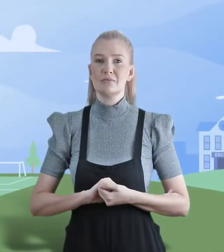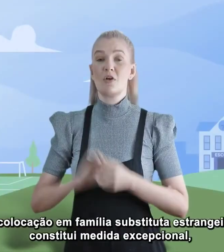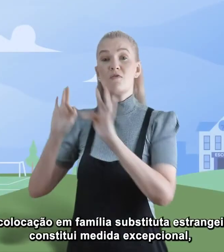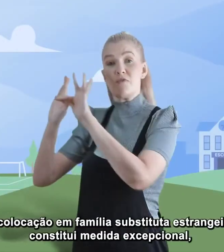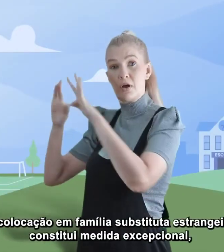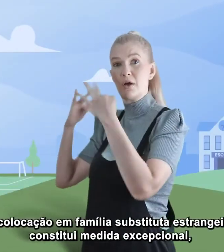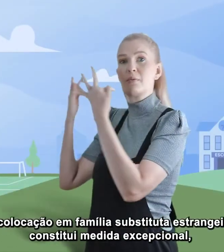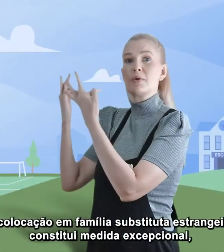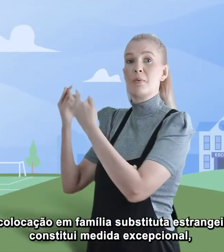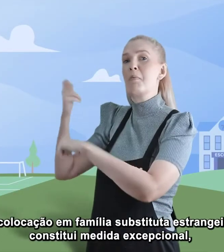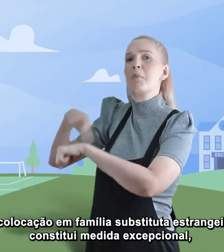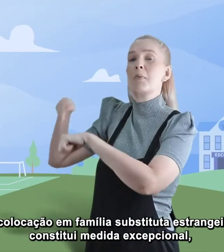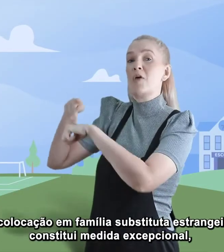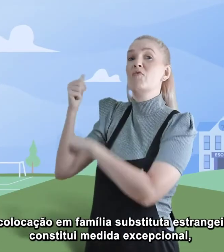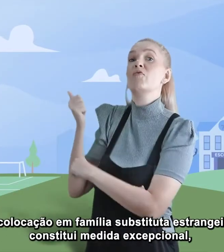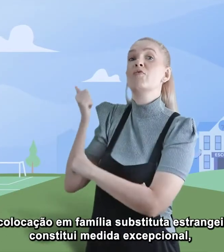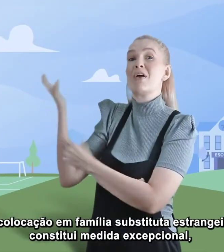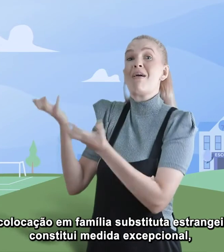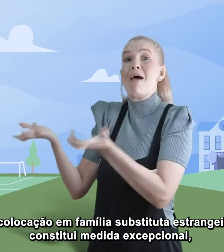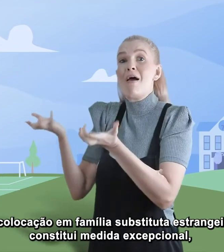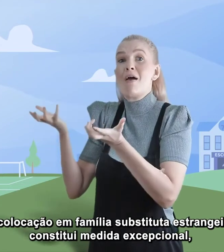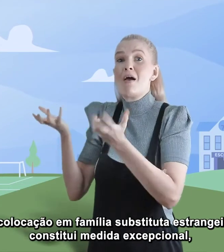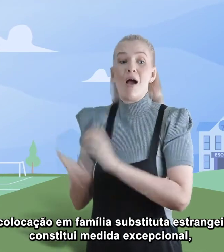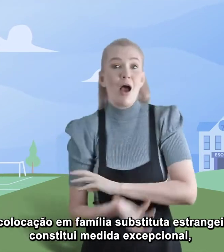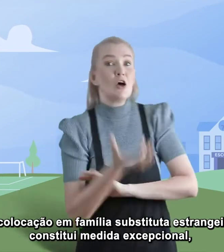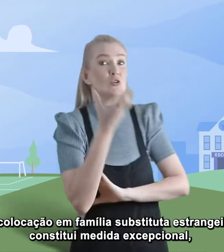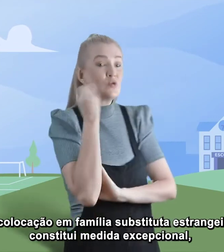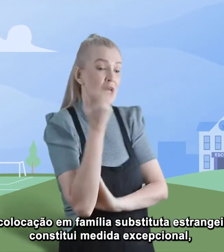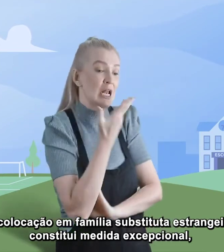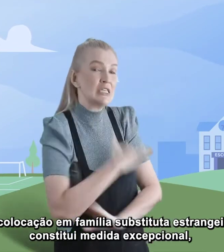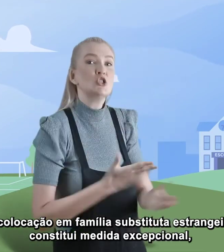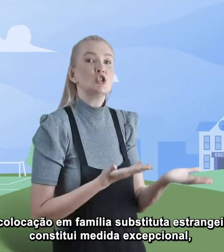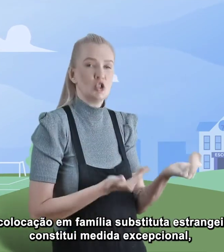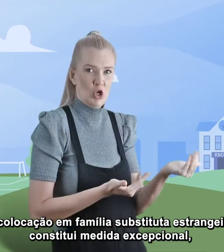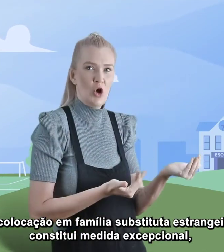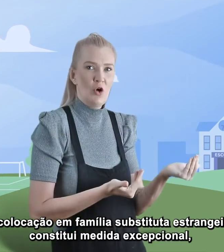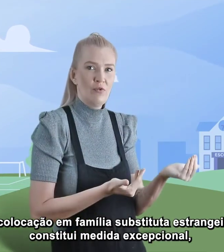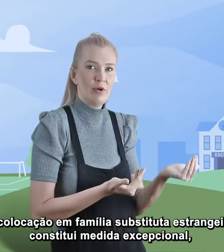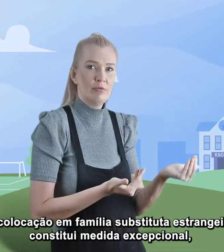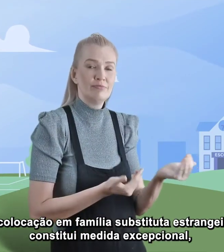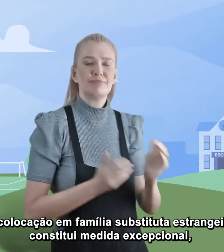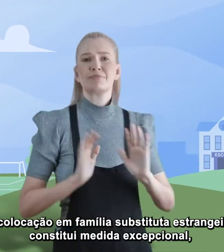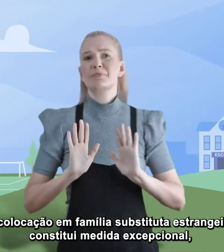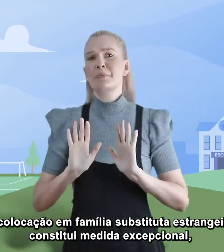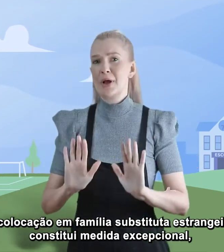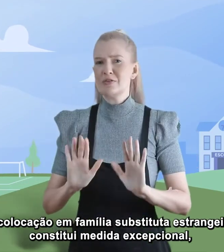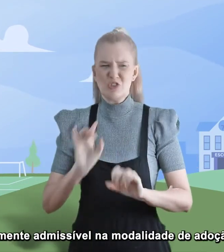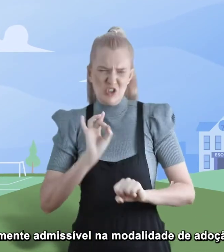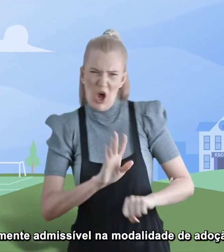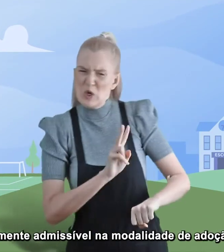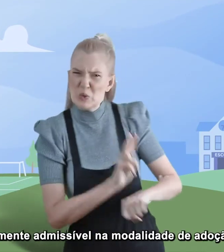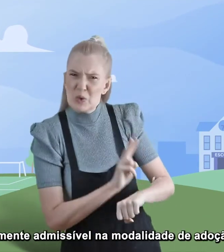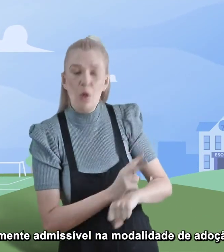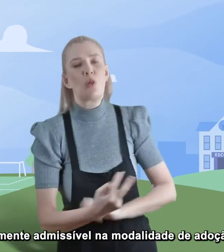A colocação em família substituta estrangeira constitui medida excepcional, somente admissível